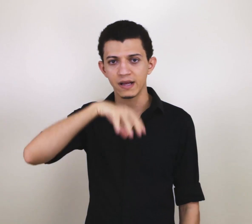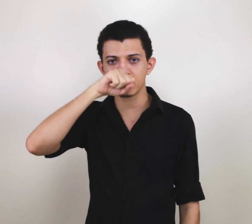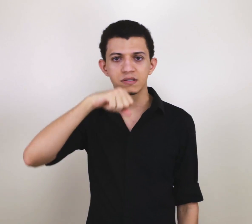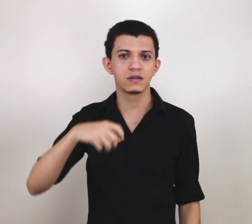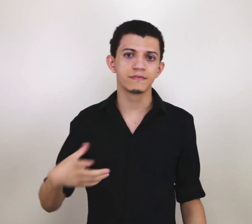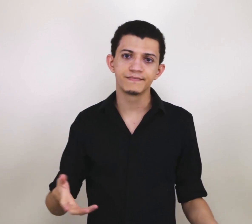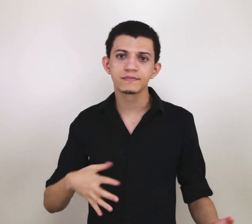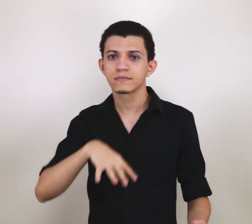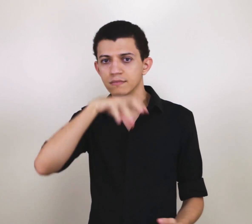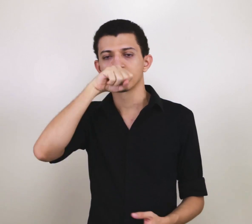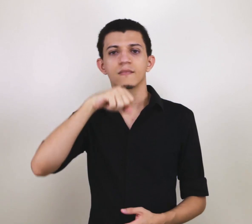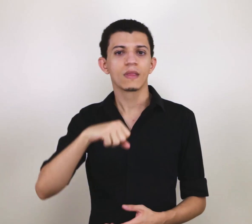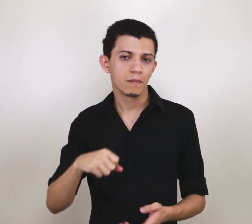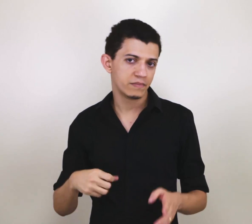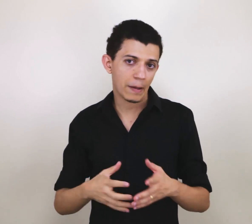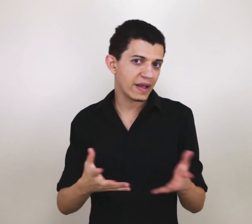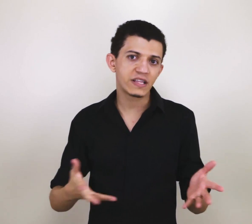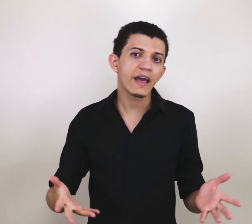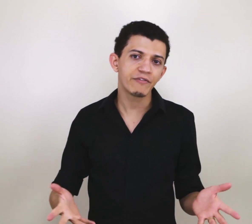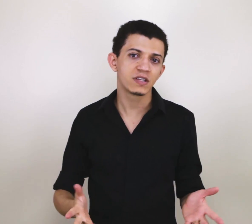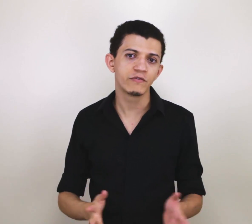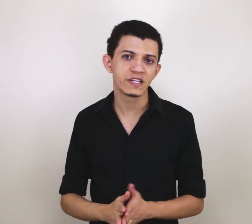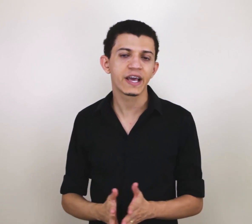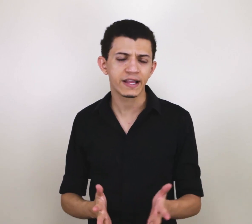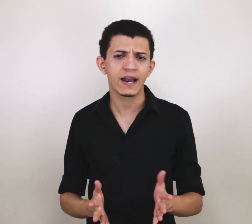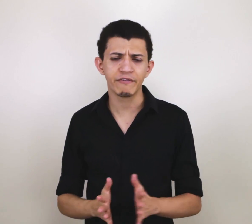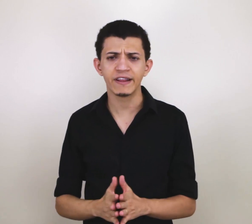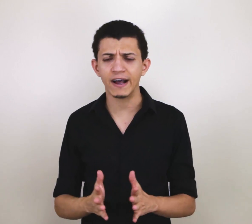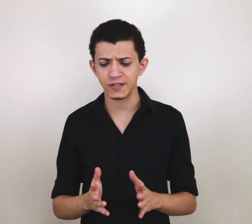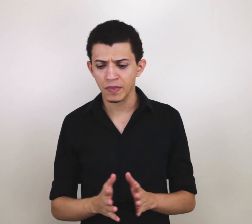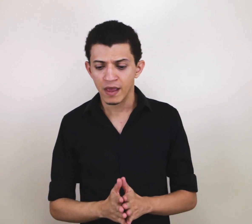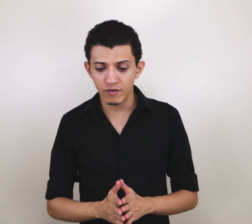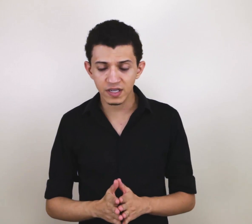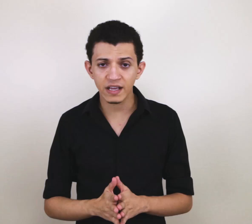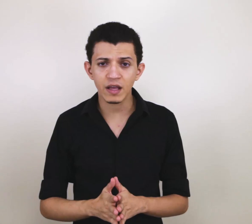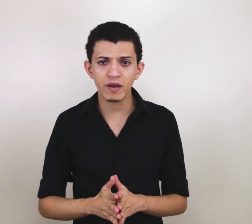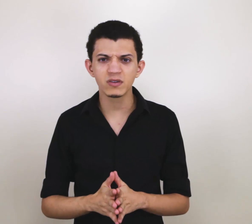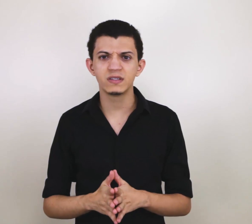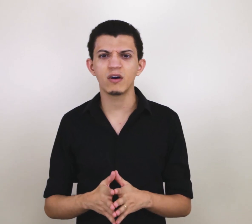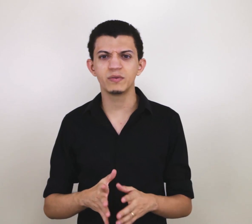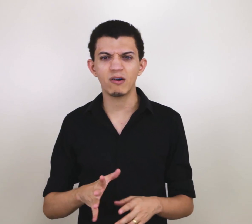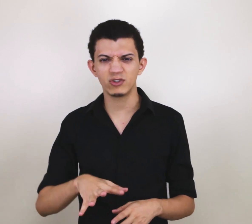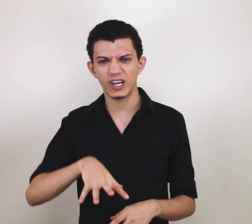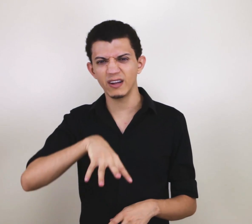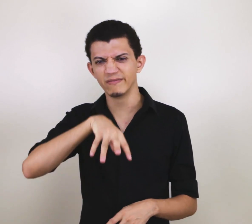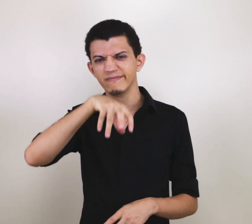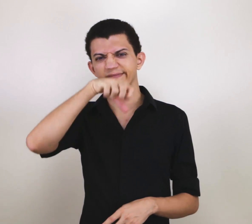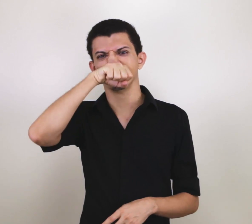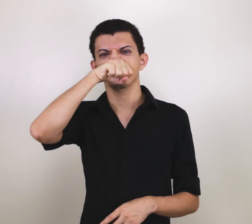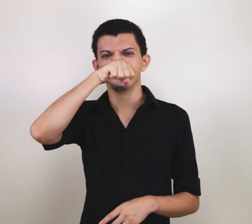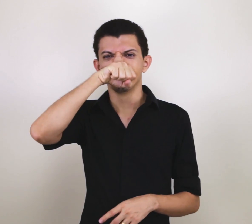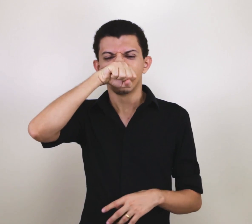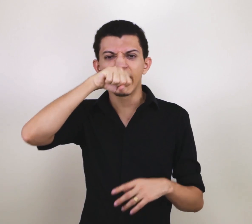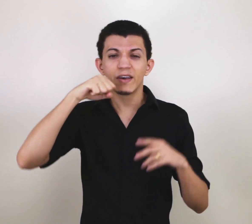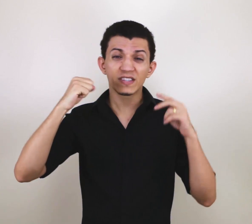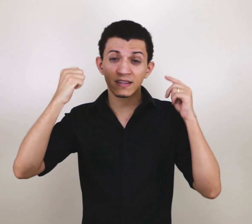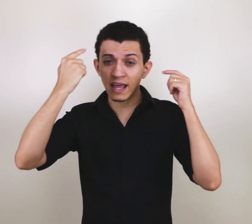só assim. Depende da ênfase que você quer dar, na verdade. Você tem também o sinal de mau cheiro, em que você tem